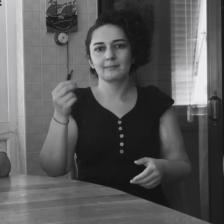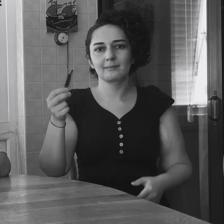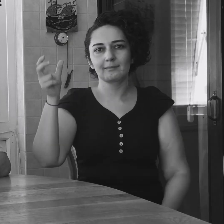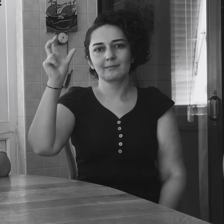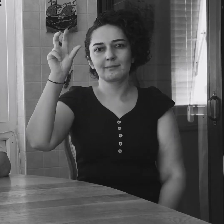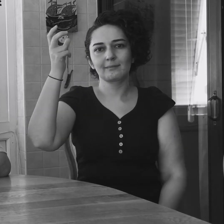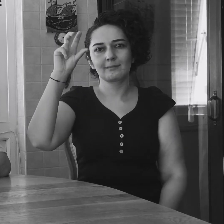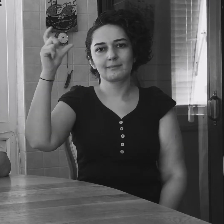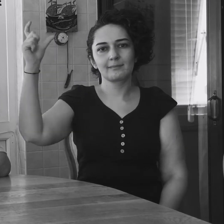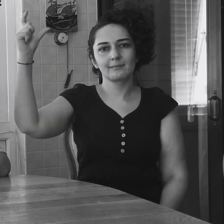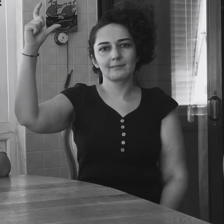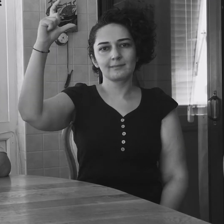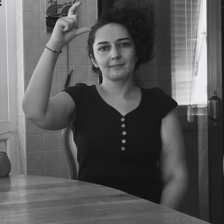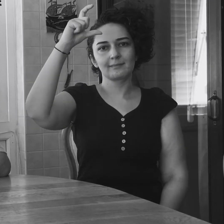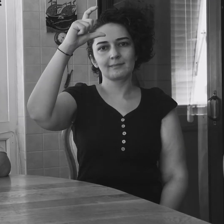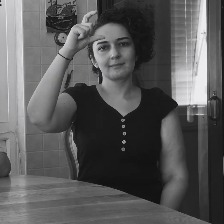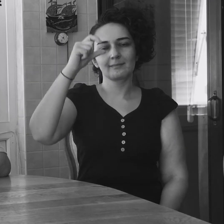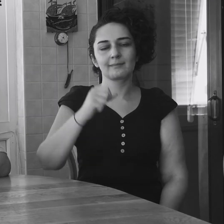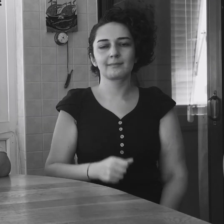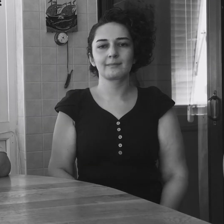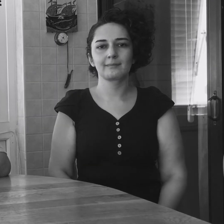olsun, güneşle ay.